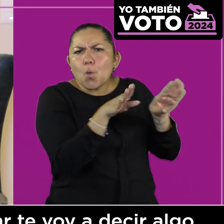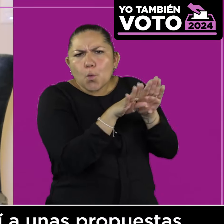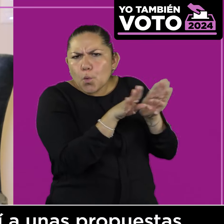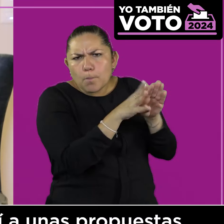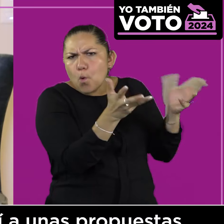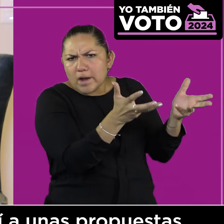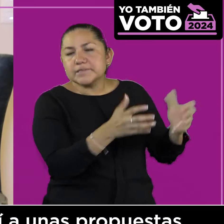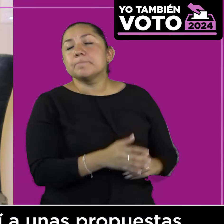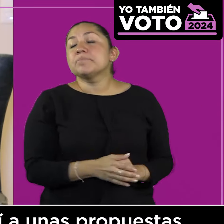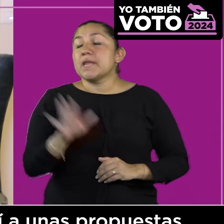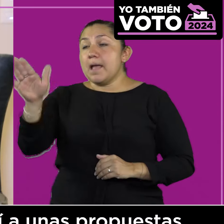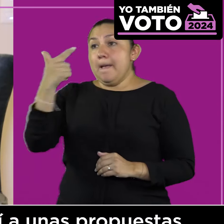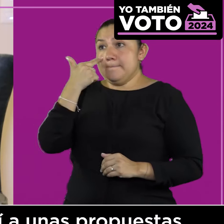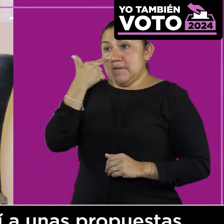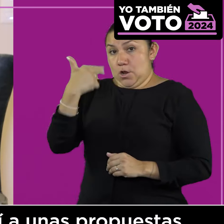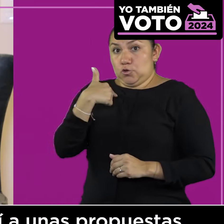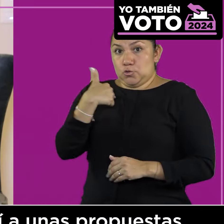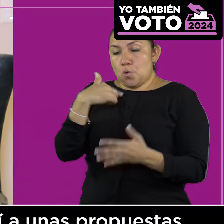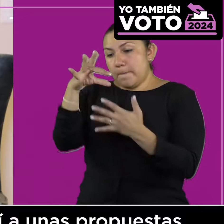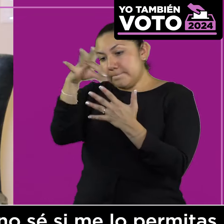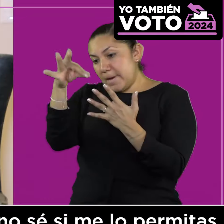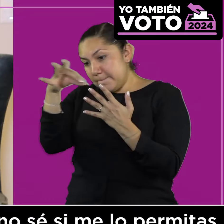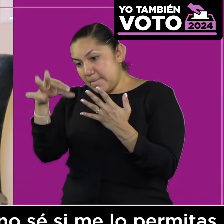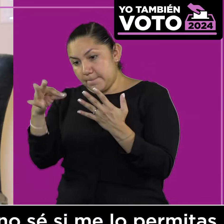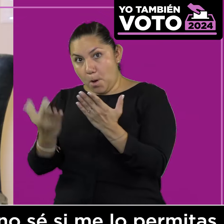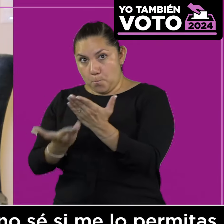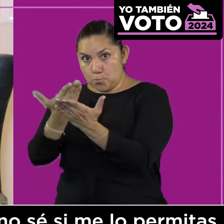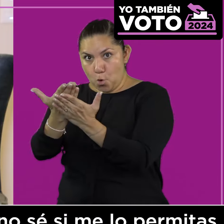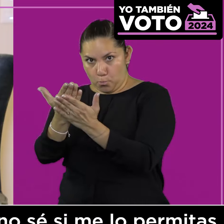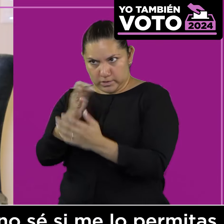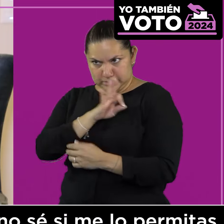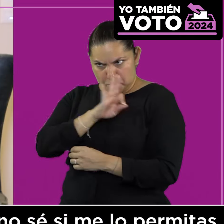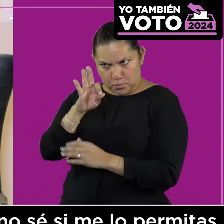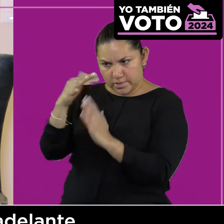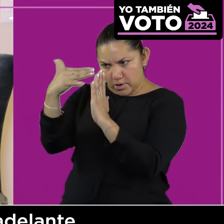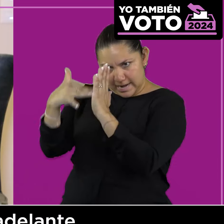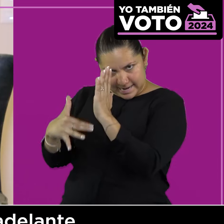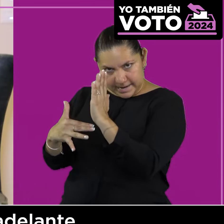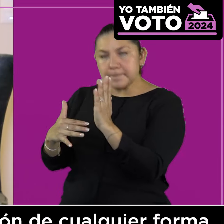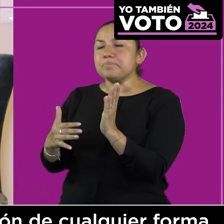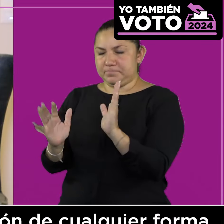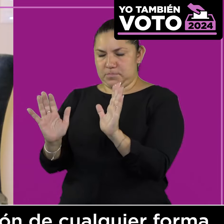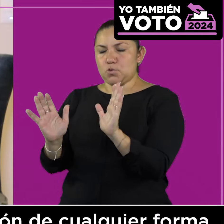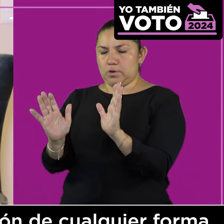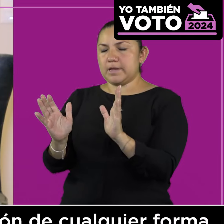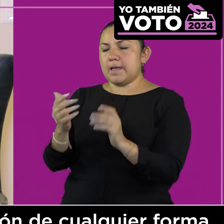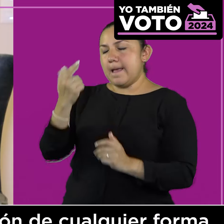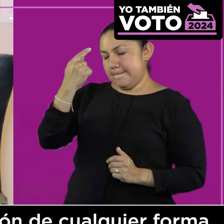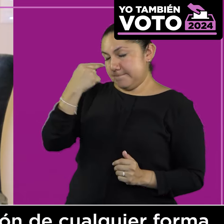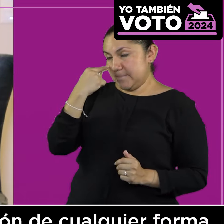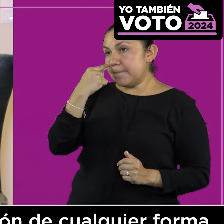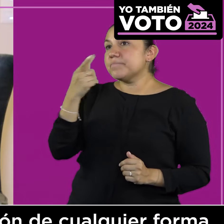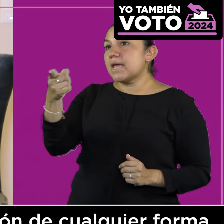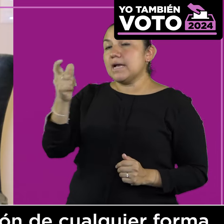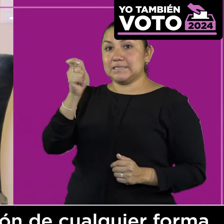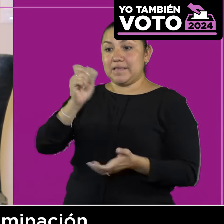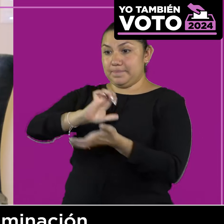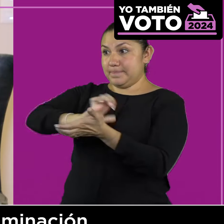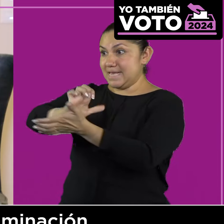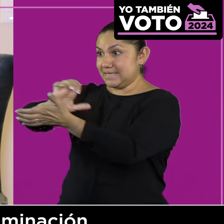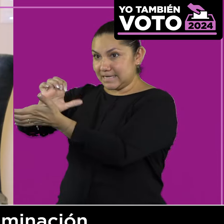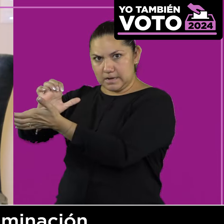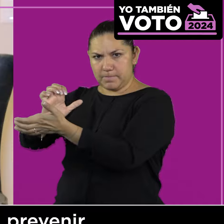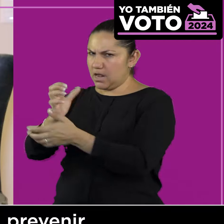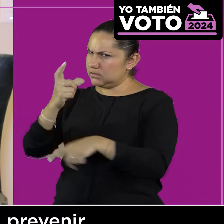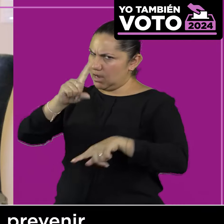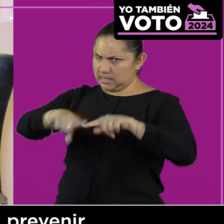algo porque Teo aquí Unas propuestas que quisiera leerte no sé si me lo permitas adante bueno eliminación de cualquier forma de